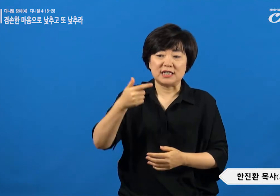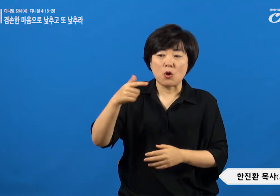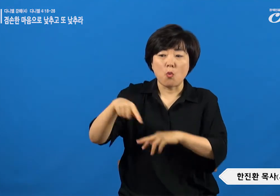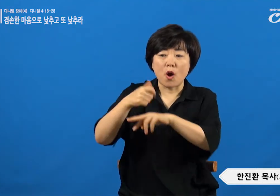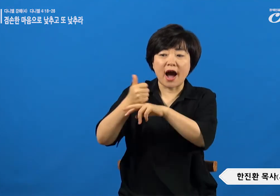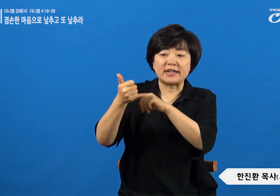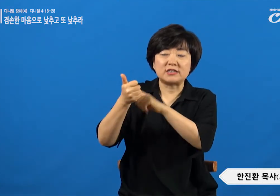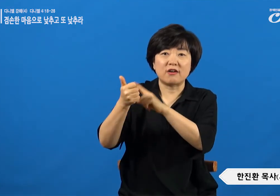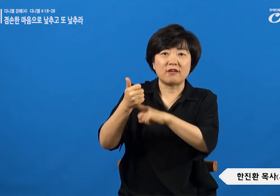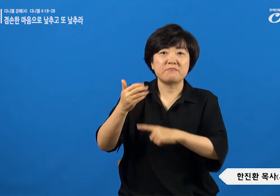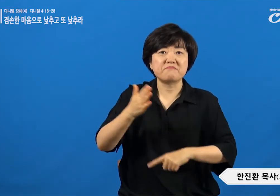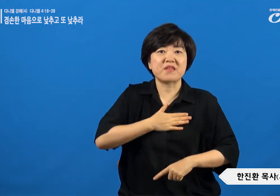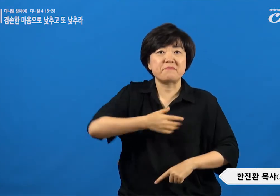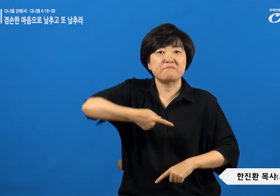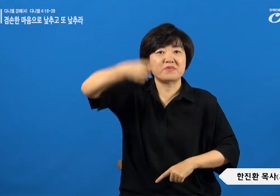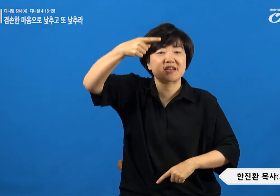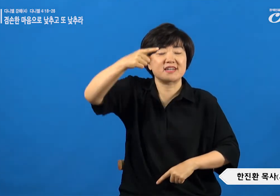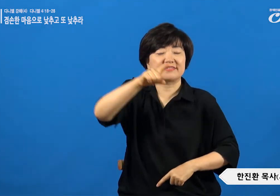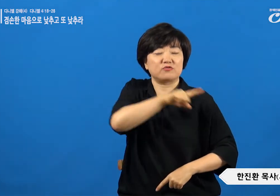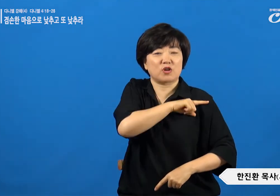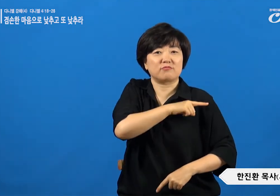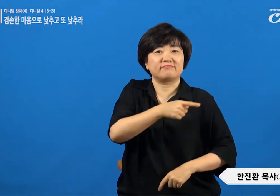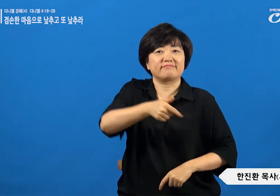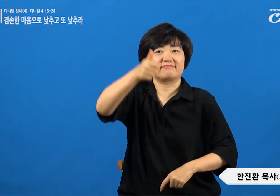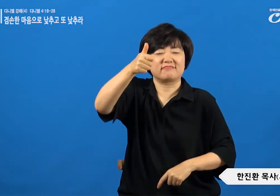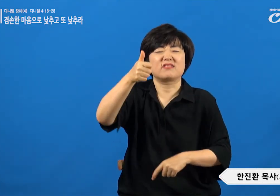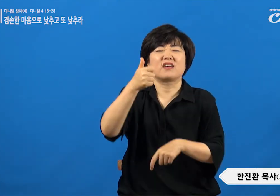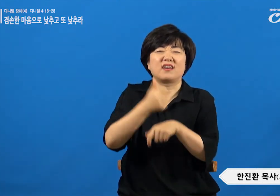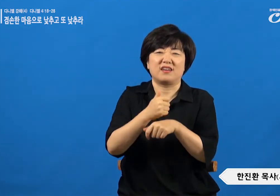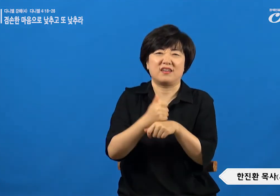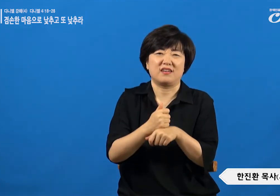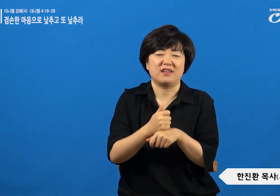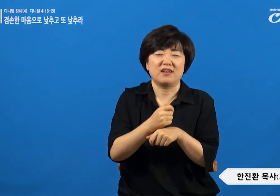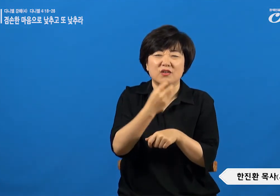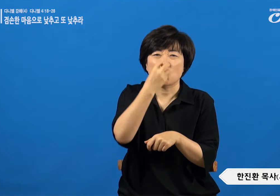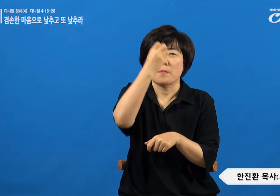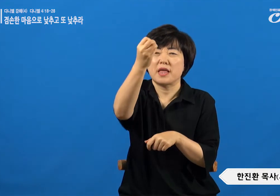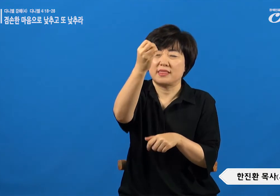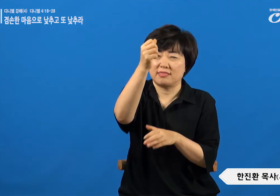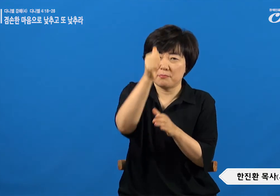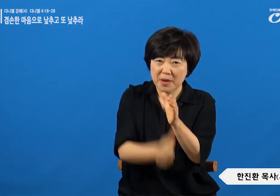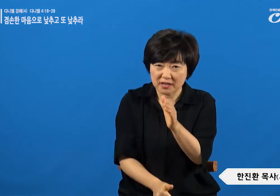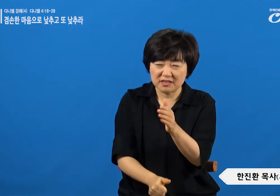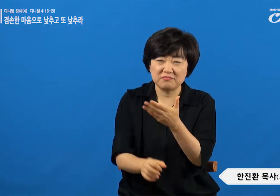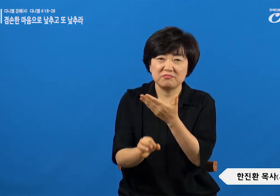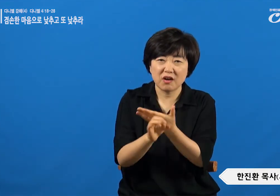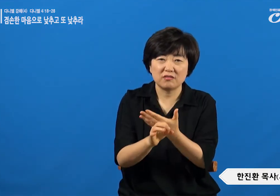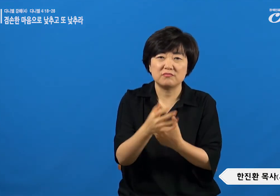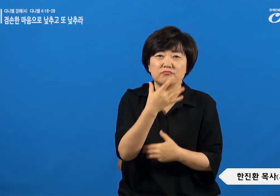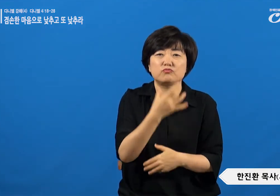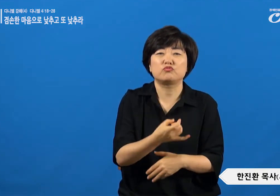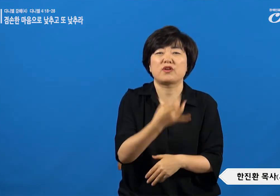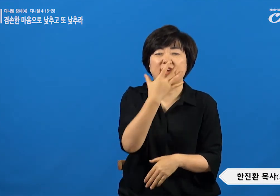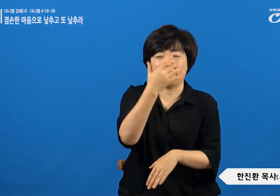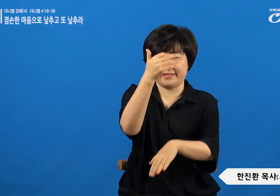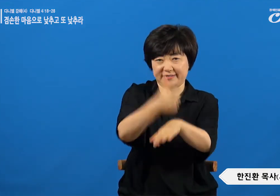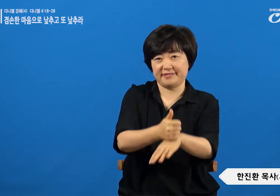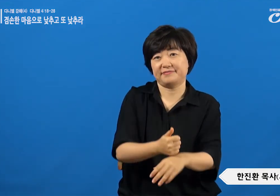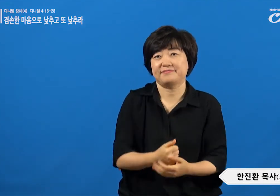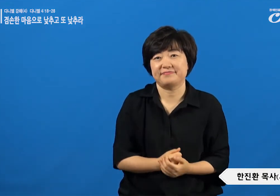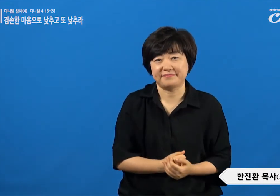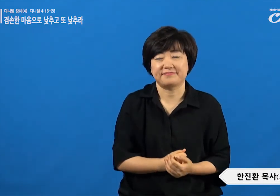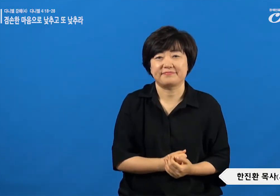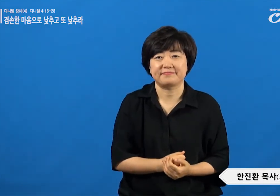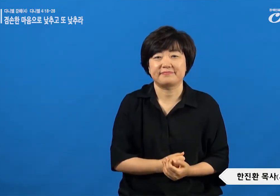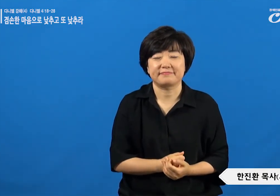최고다, 택도 없는 교만에 사로잡히기 쉽습니다. 그러면 결국 그 인생은 불행해집니다.